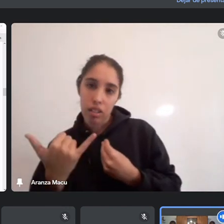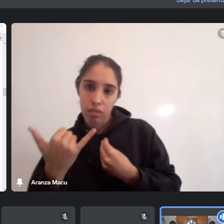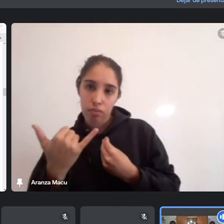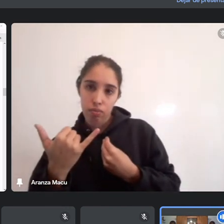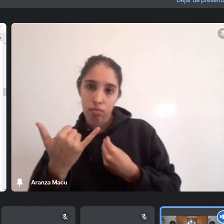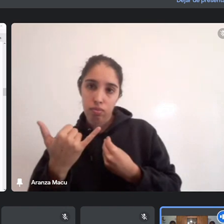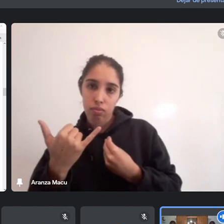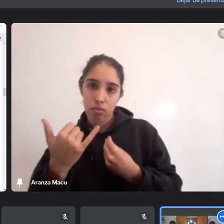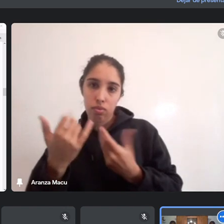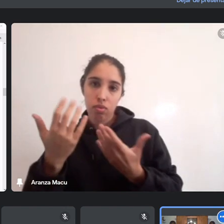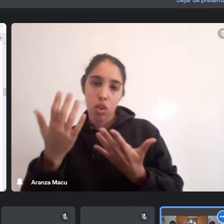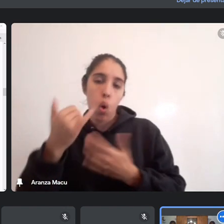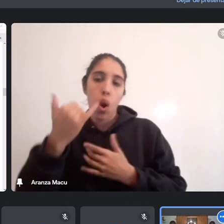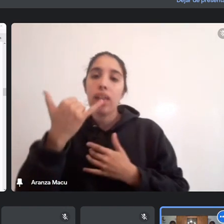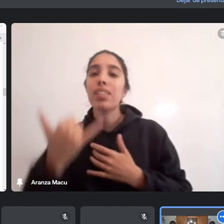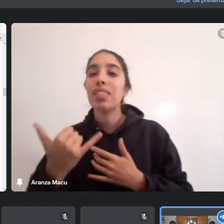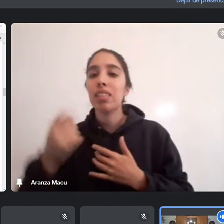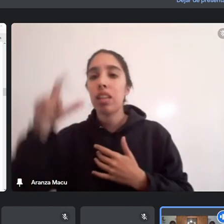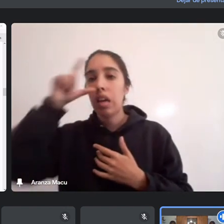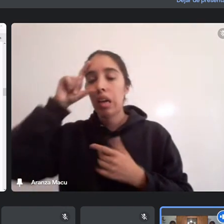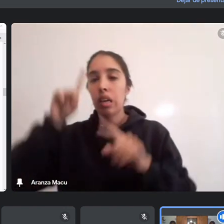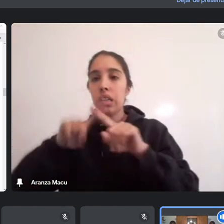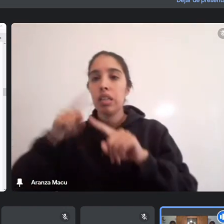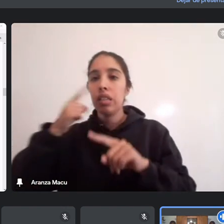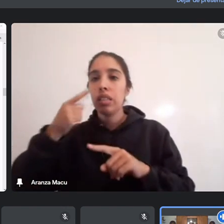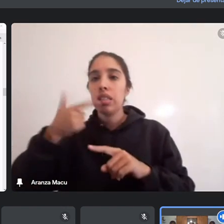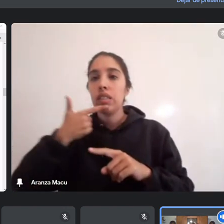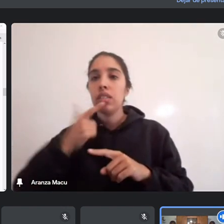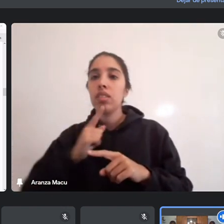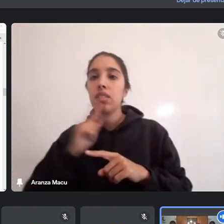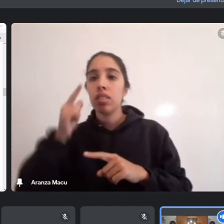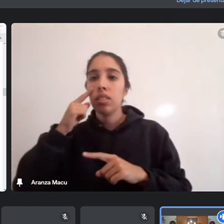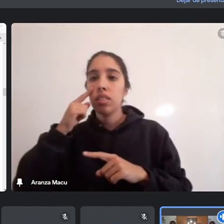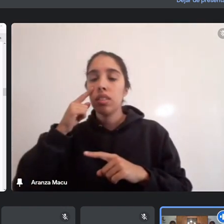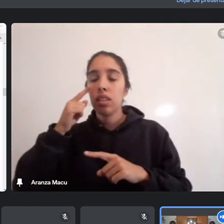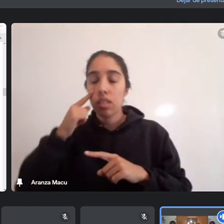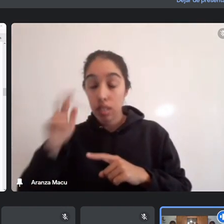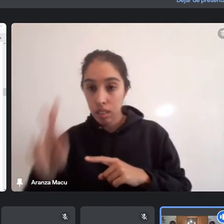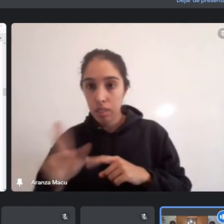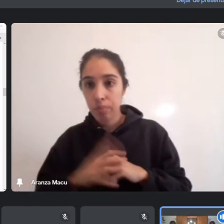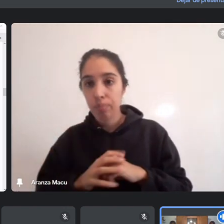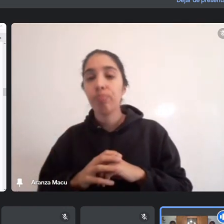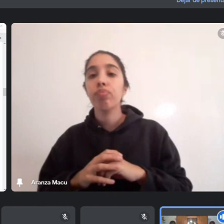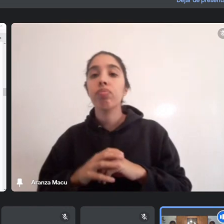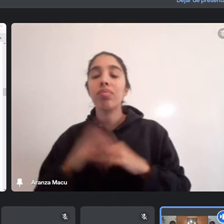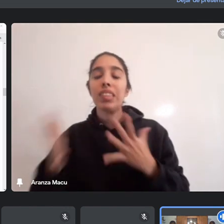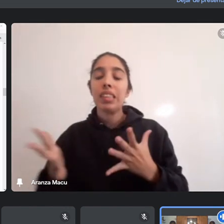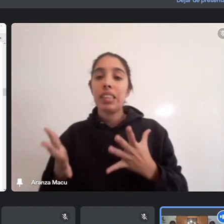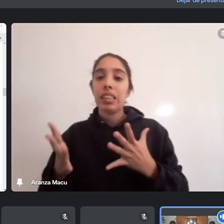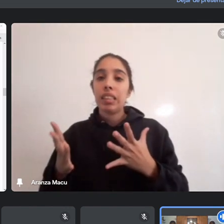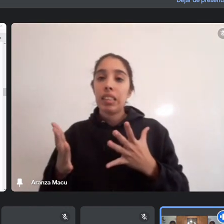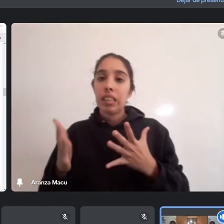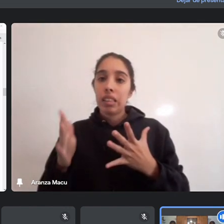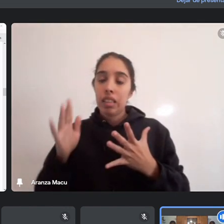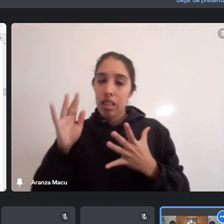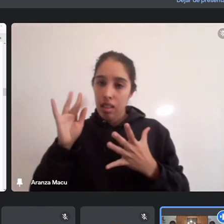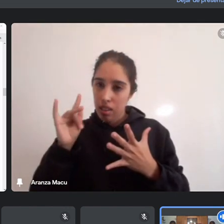existe. Entonces es difícil, es algo que tienen que tener en cuenta cuando se lo